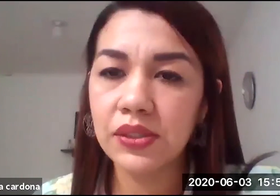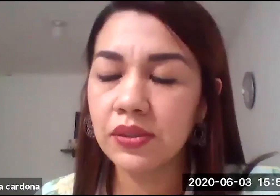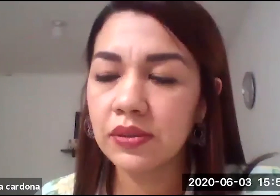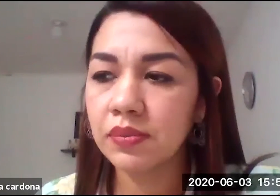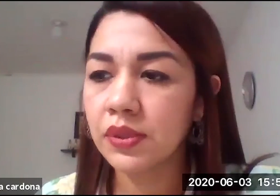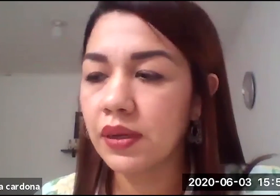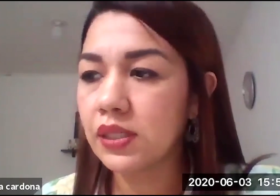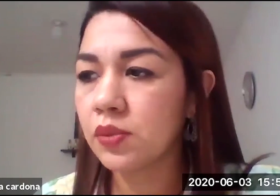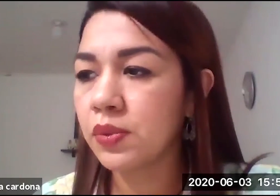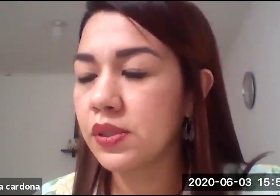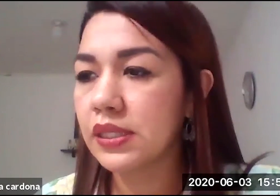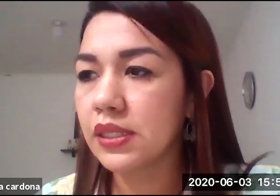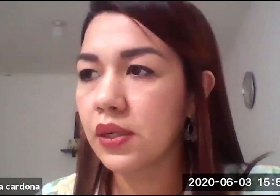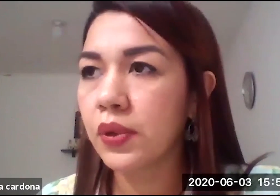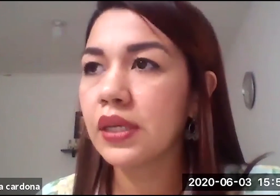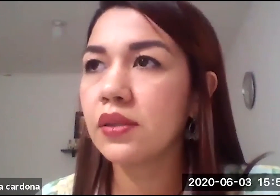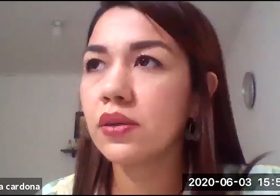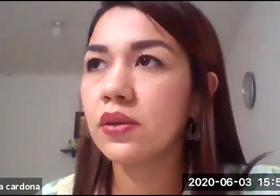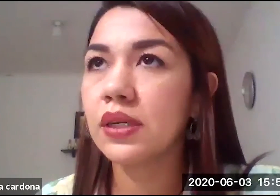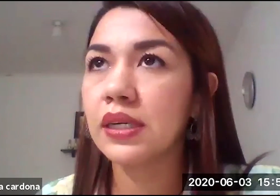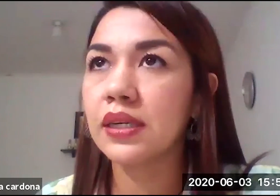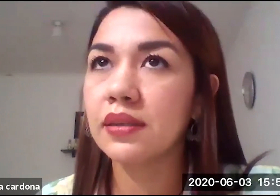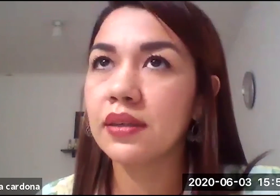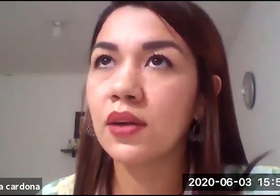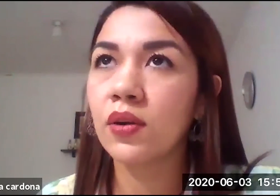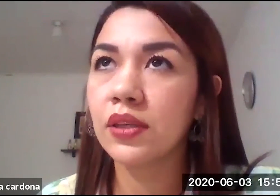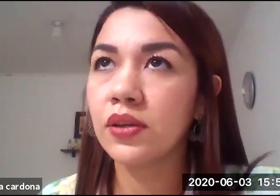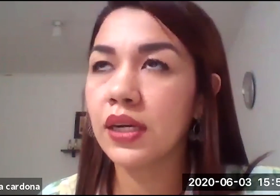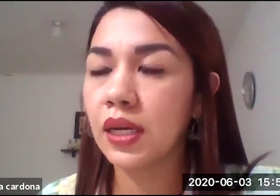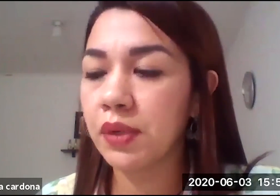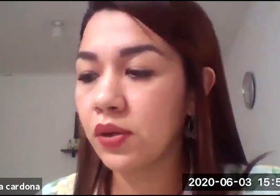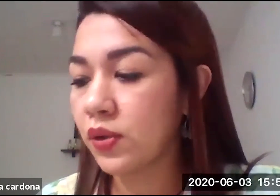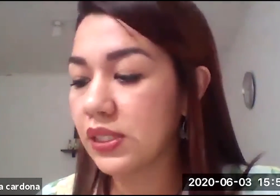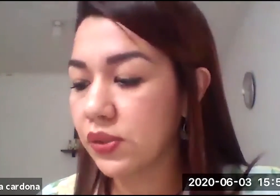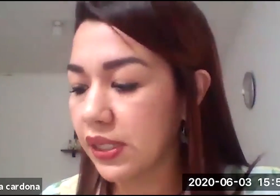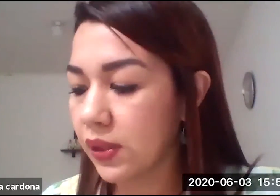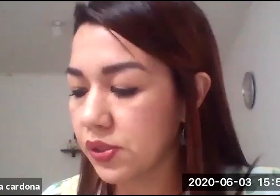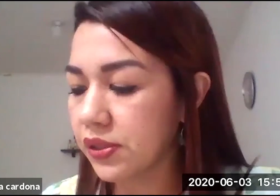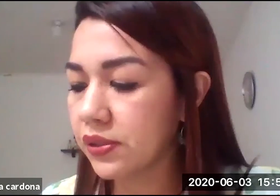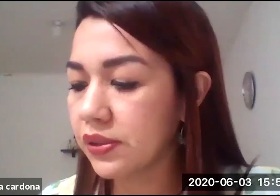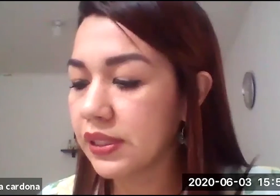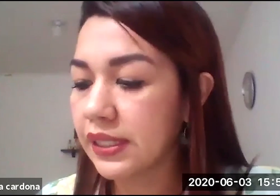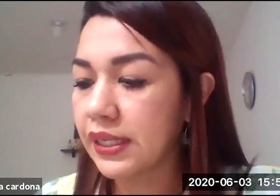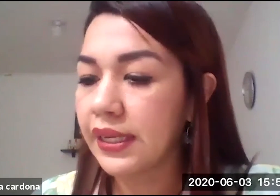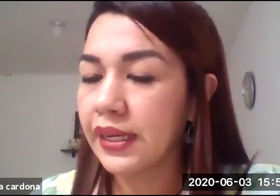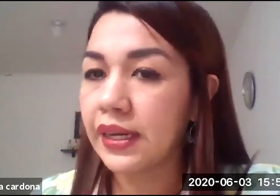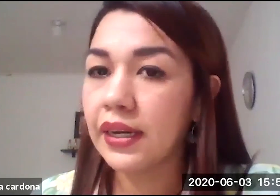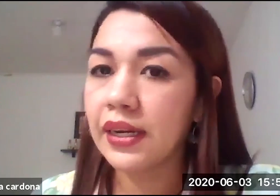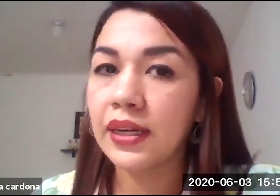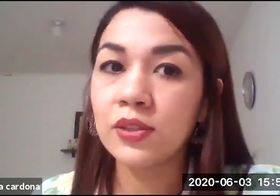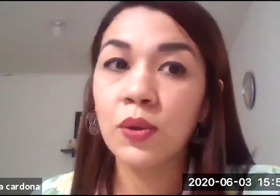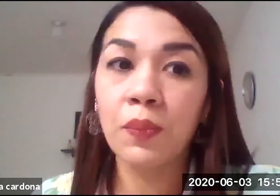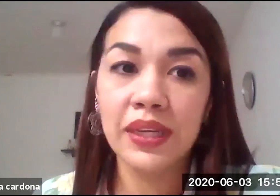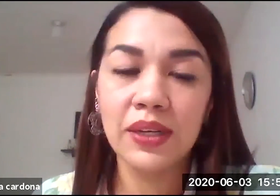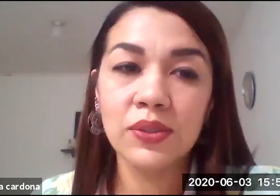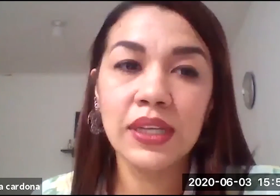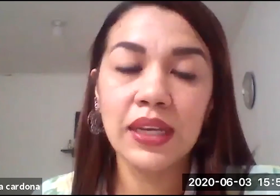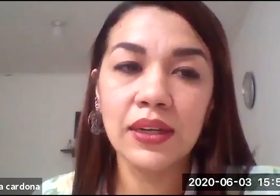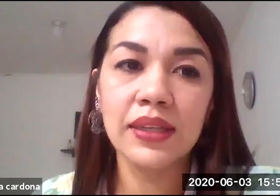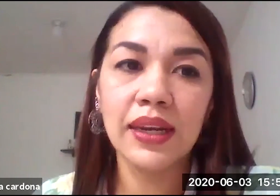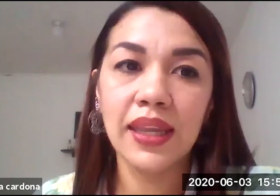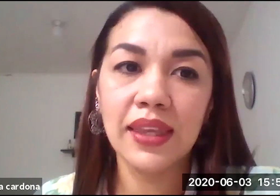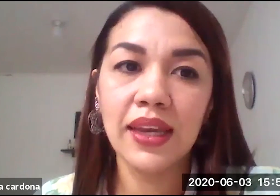de Educación por haber hecho posible este encuentro, al Colegio Académico de Educación e Inclusión, a los